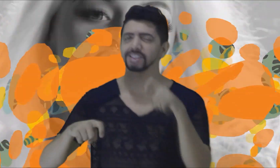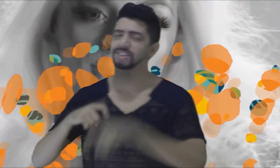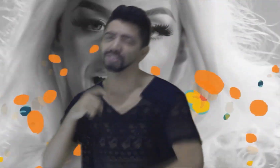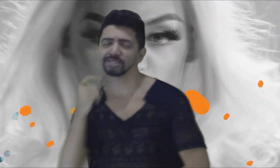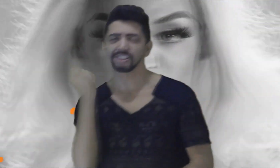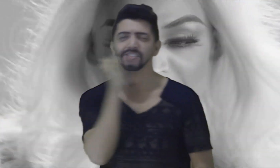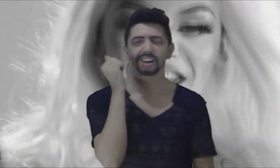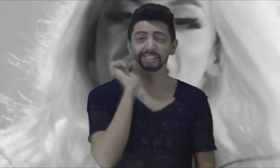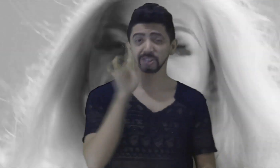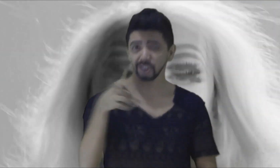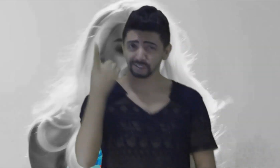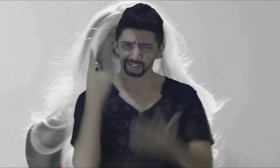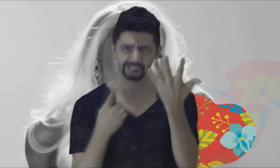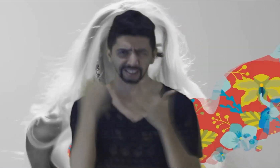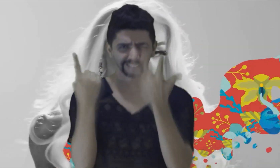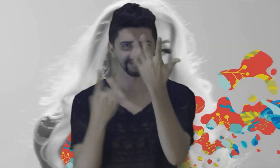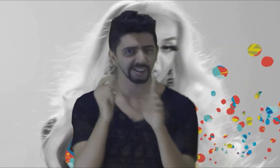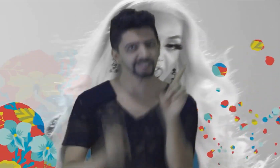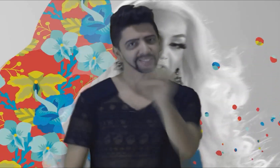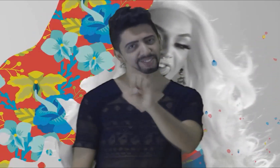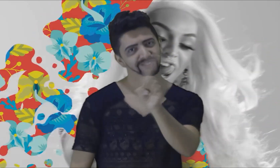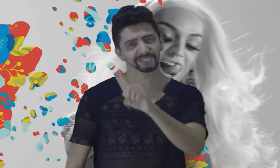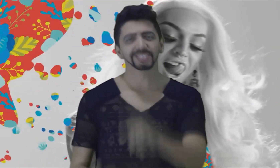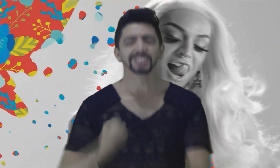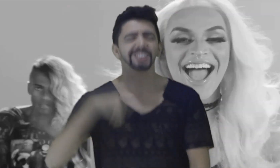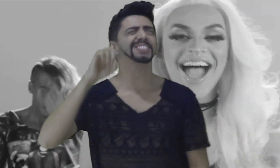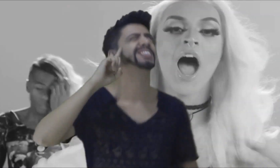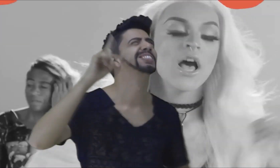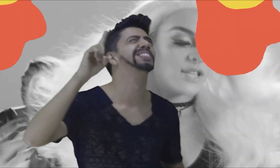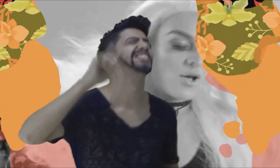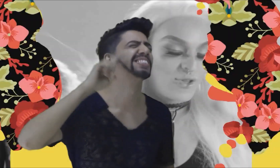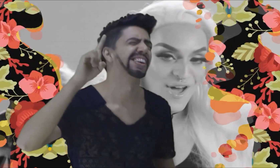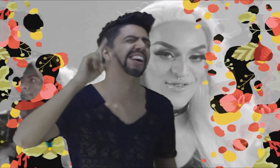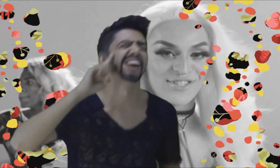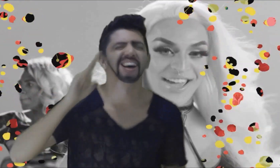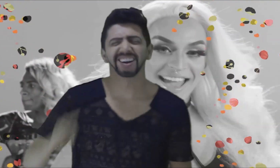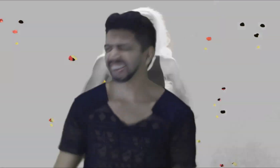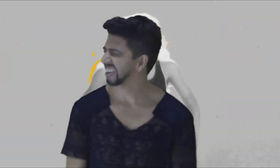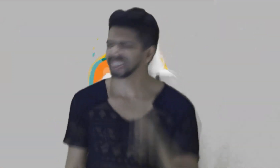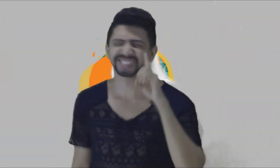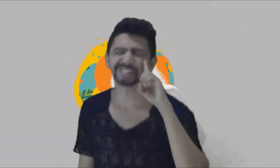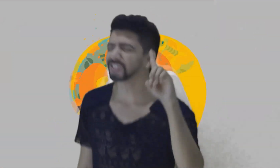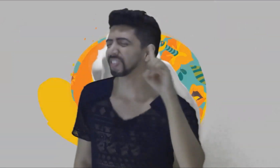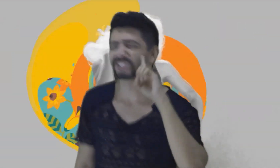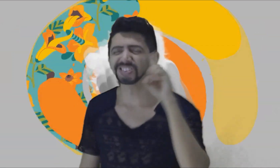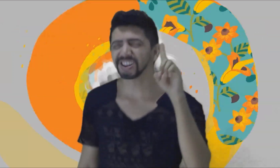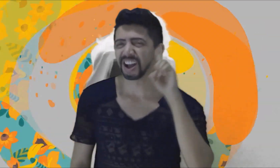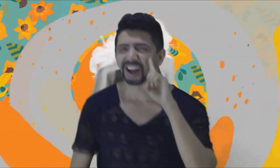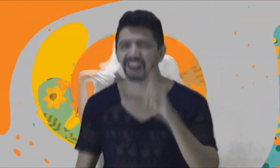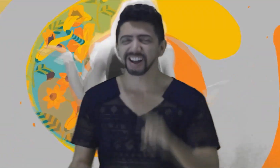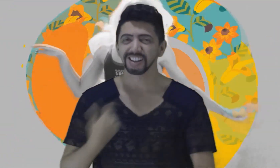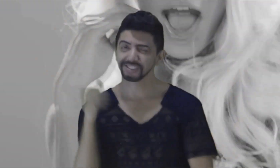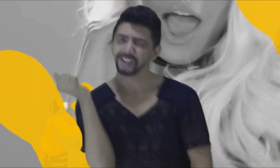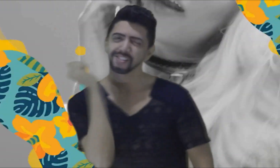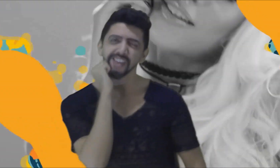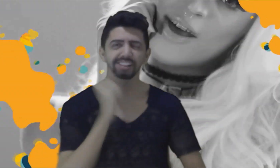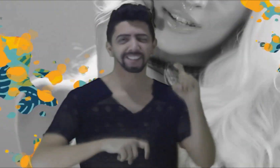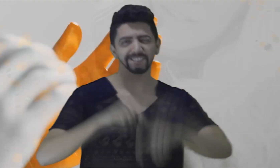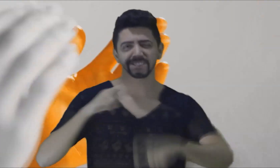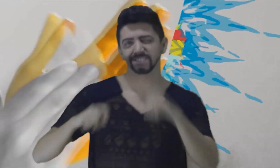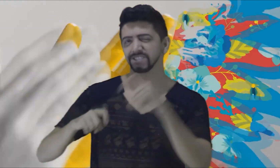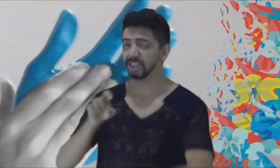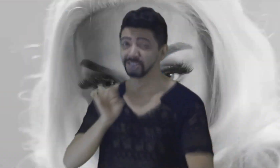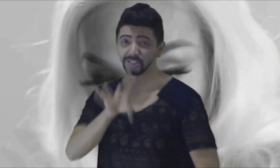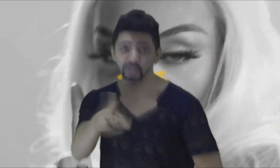Eu não espero o carnaval chegar pra ser vadia. Sou todo dia, sou todo dia. Eu